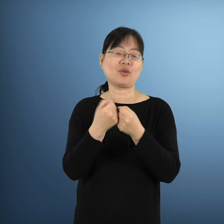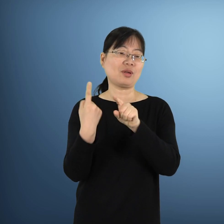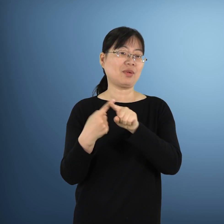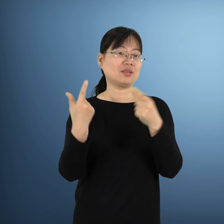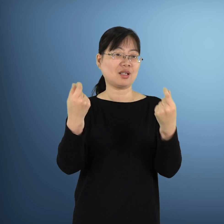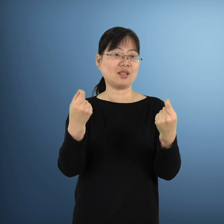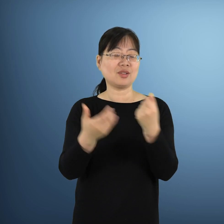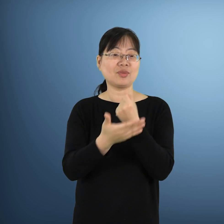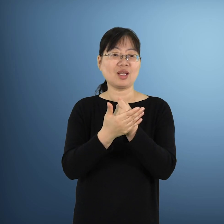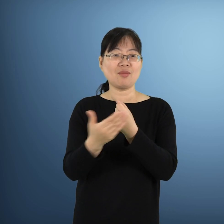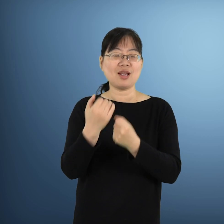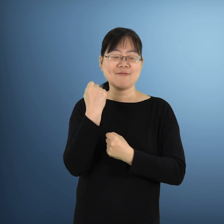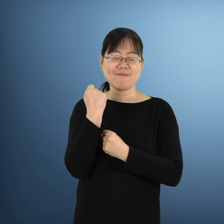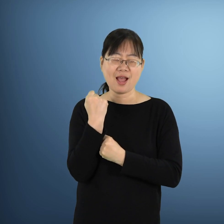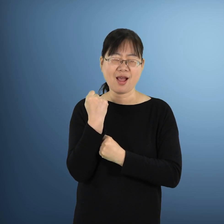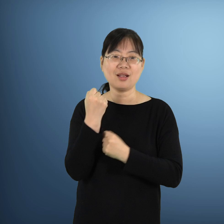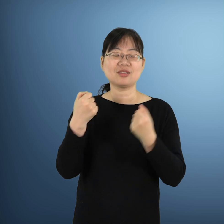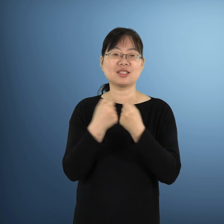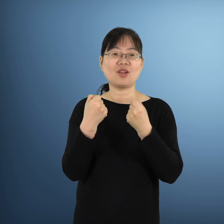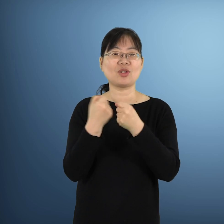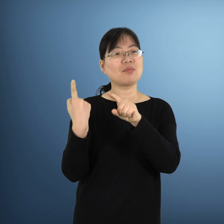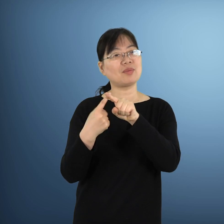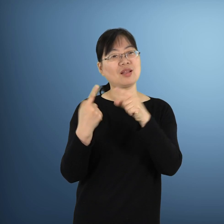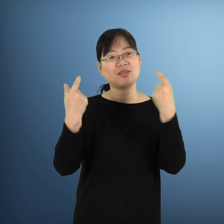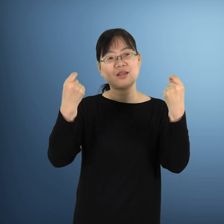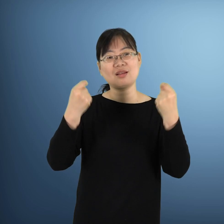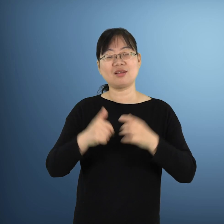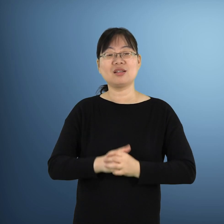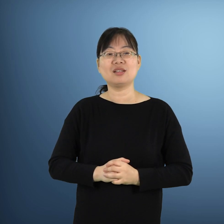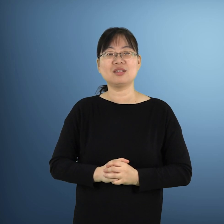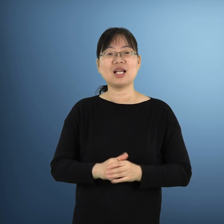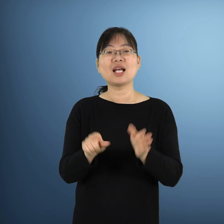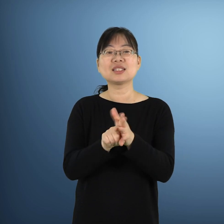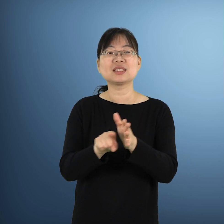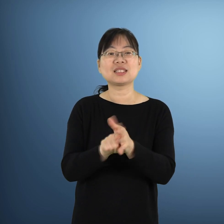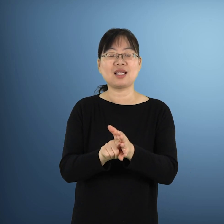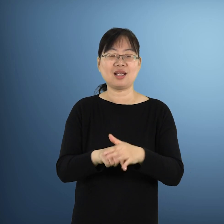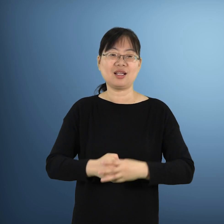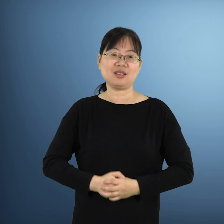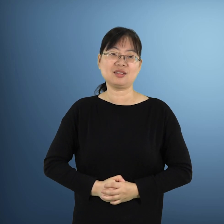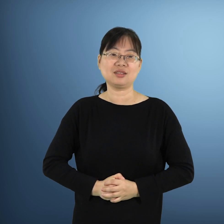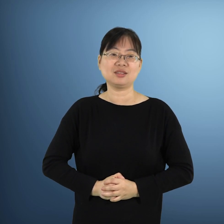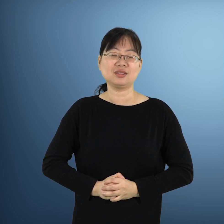싸움이에요. 그러니까 버티는 싸움이란 말이에요. 신앙은